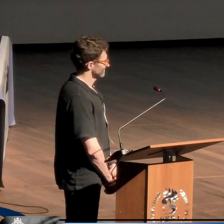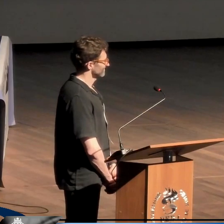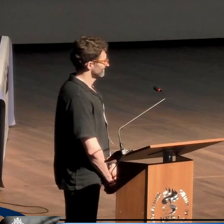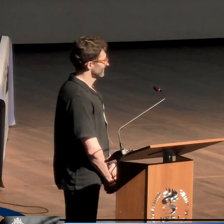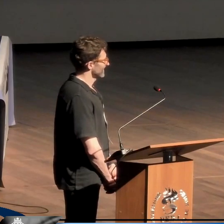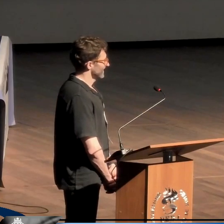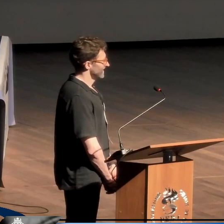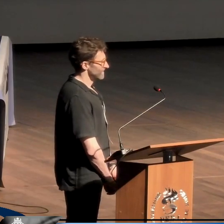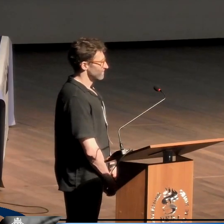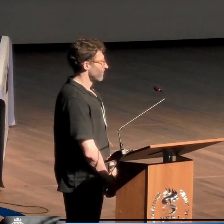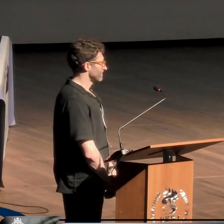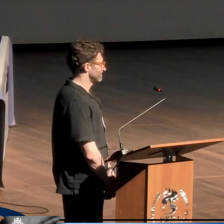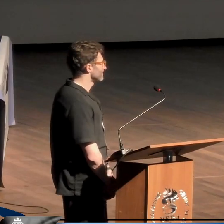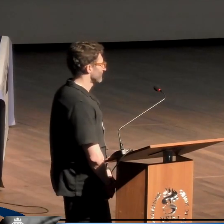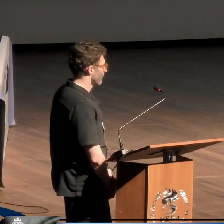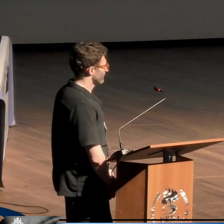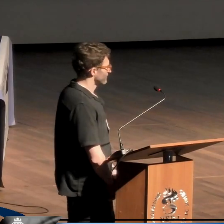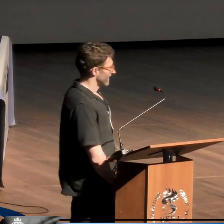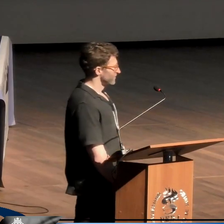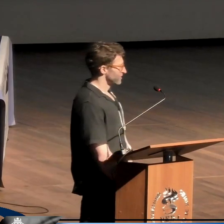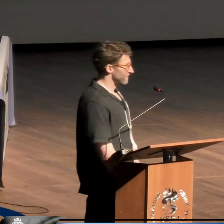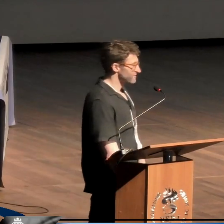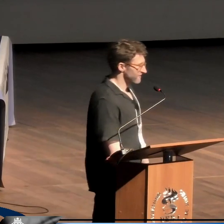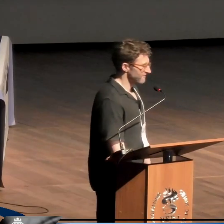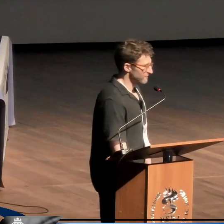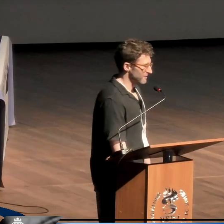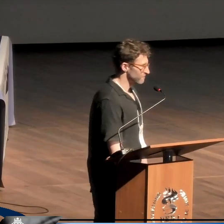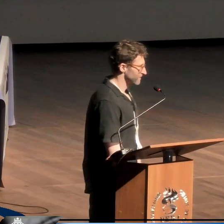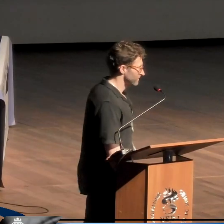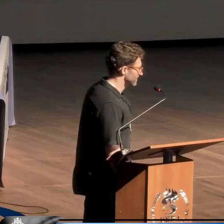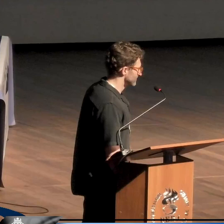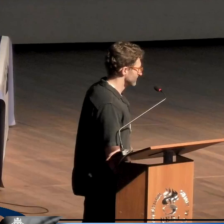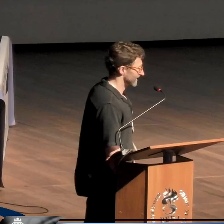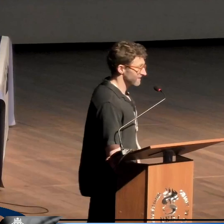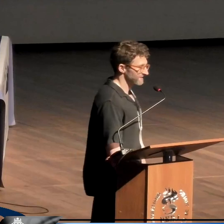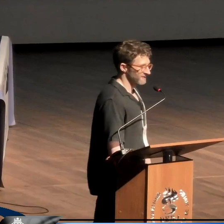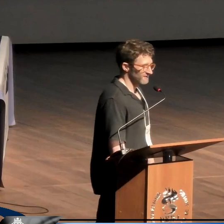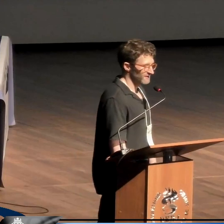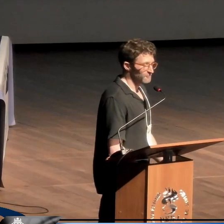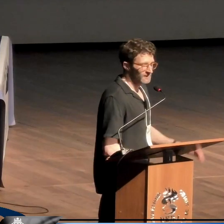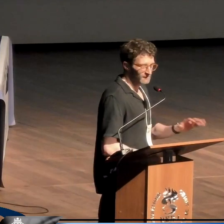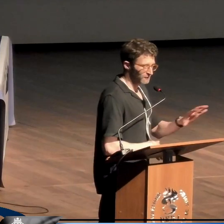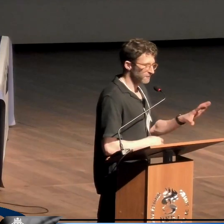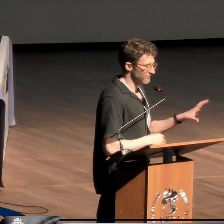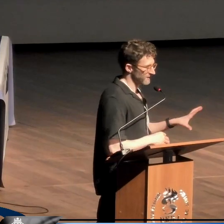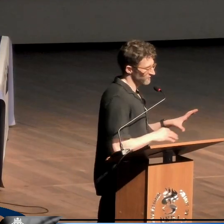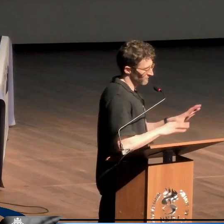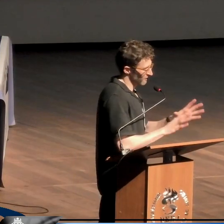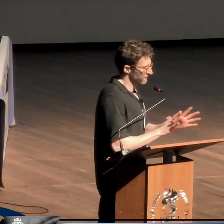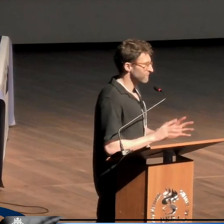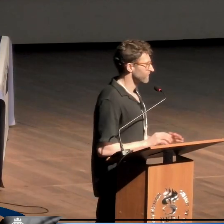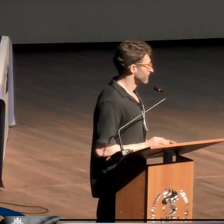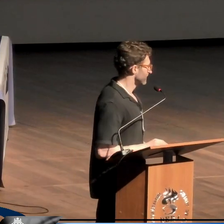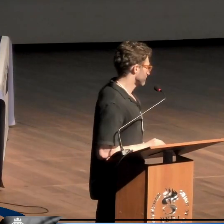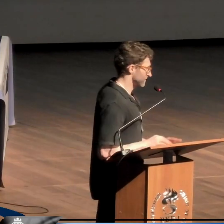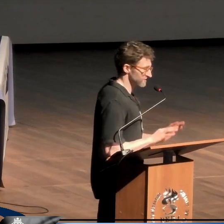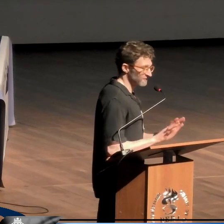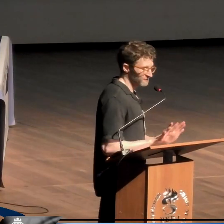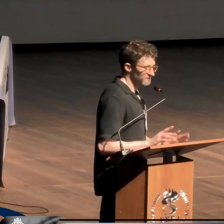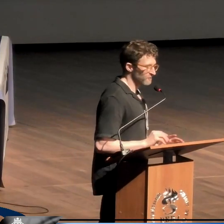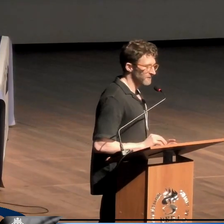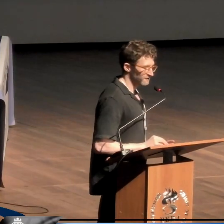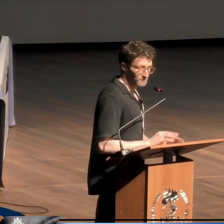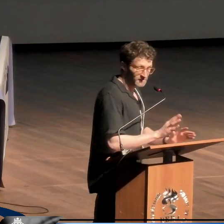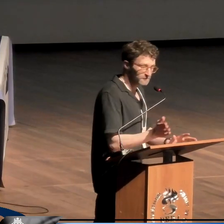nós enquanto cai e fizemos uma pesquisa sobre isso esquematização né o medo de dele ser isolado socialmente por causa da condição de saúde